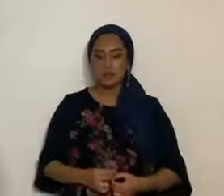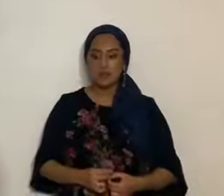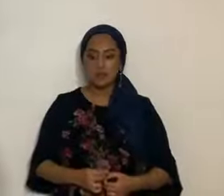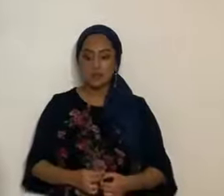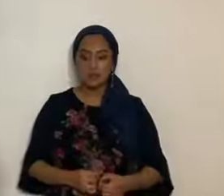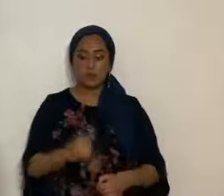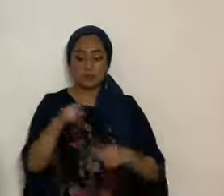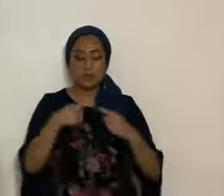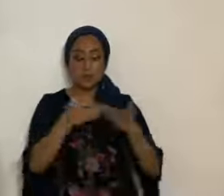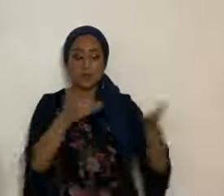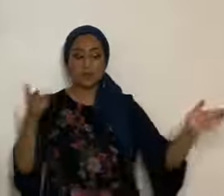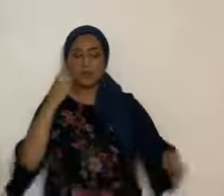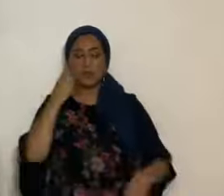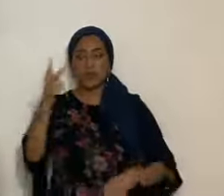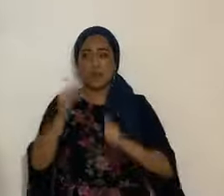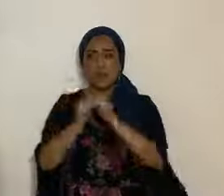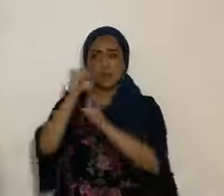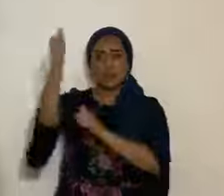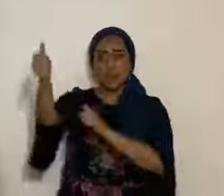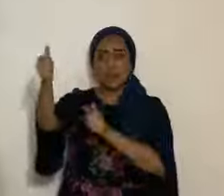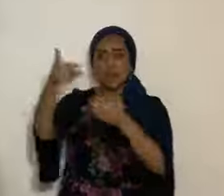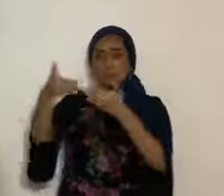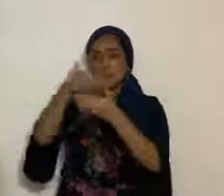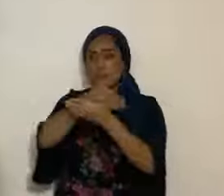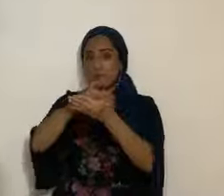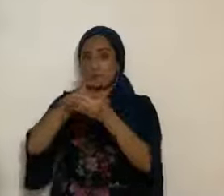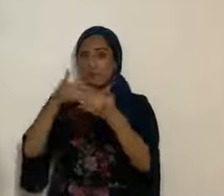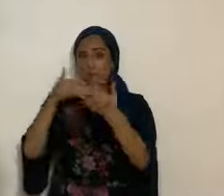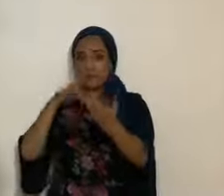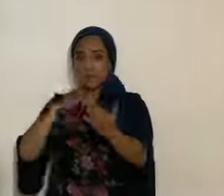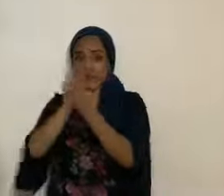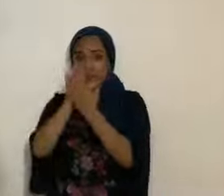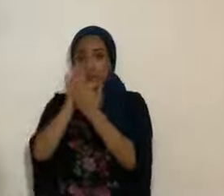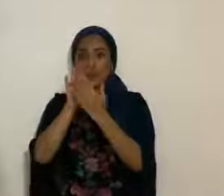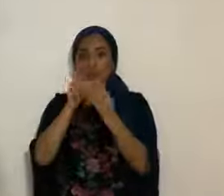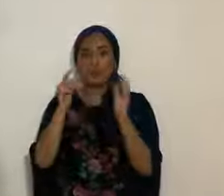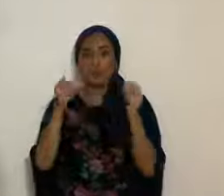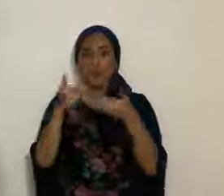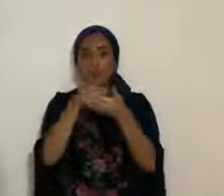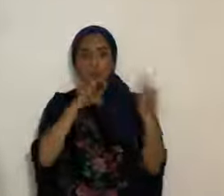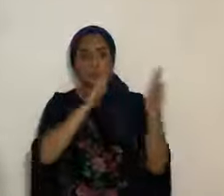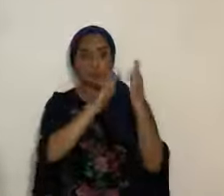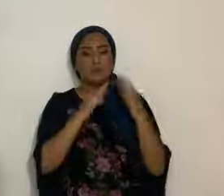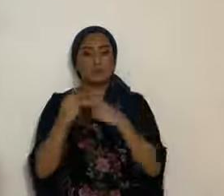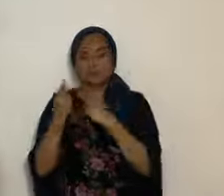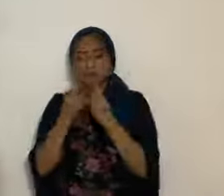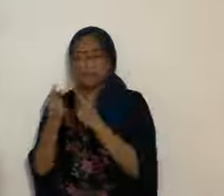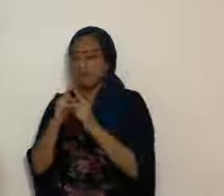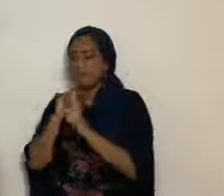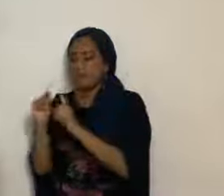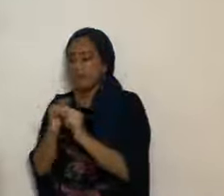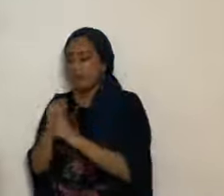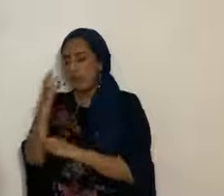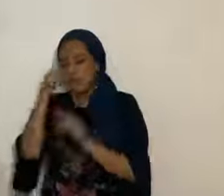Cuando ellos lo vieron de lejos, antes que llegara cerca de ellos, conspiraron contra él para matarle. Y dijeron el uno al otro: